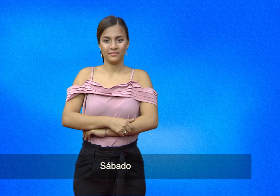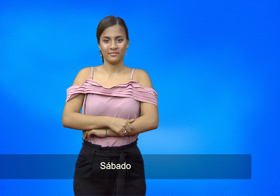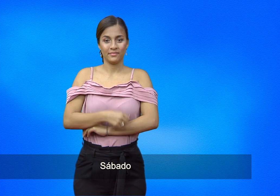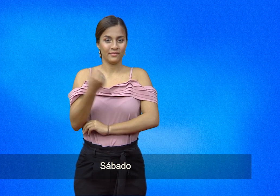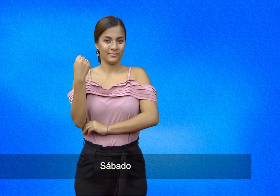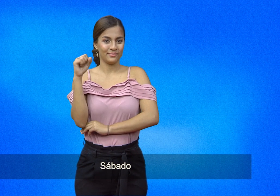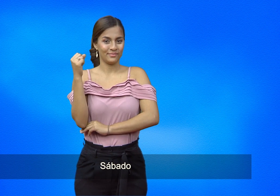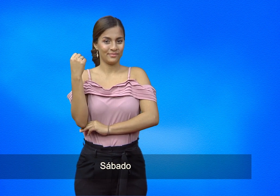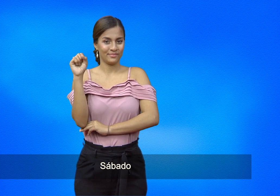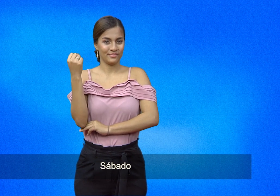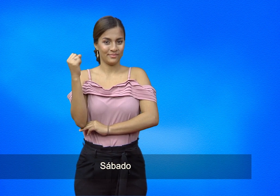sábado